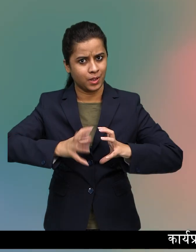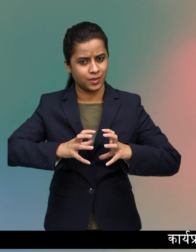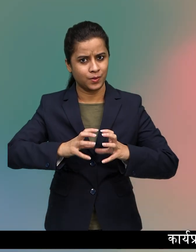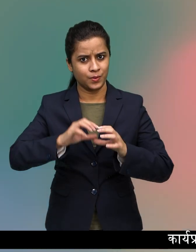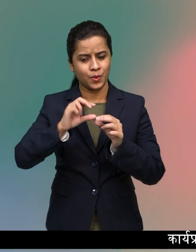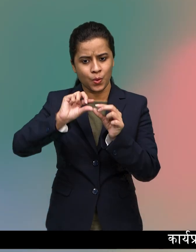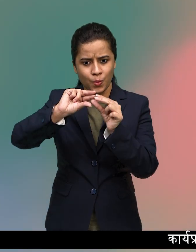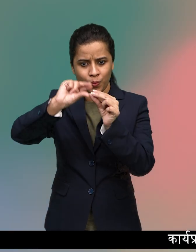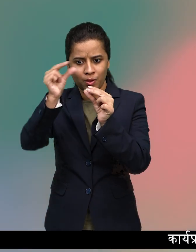कार्यप्रणालीचा शोध लावला.